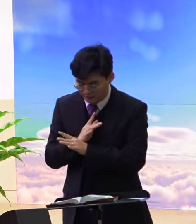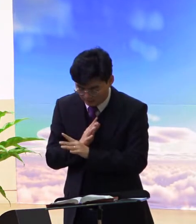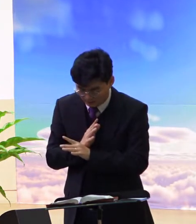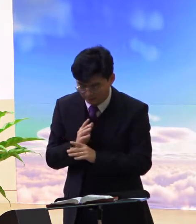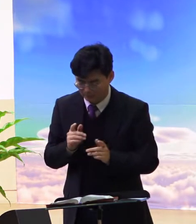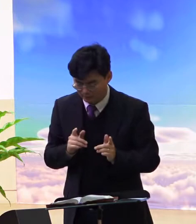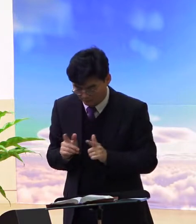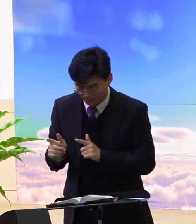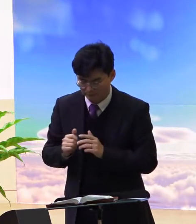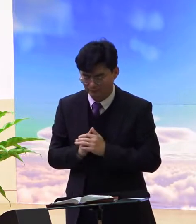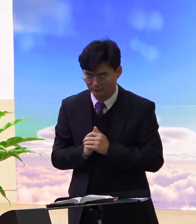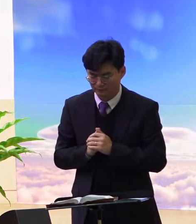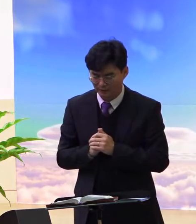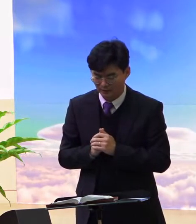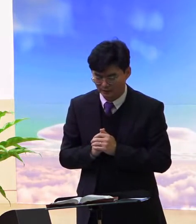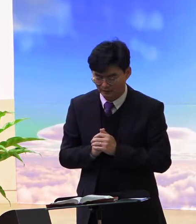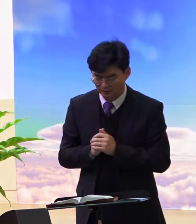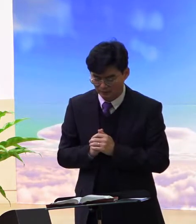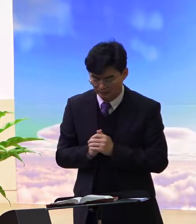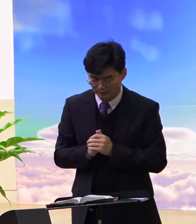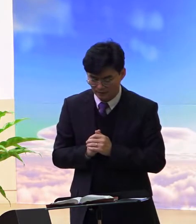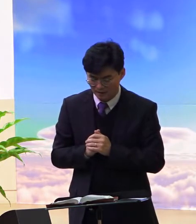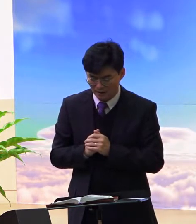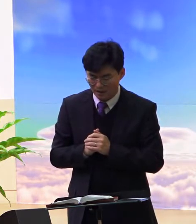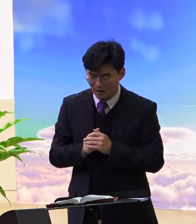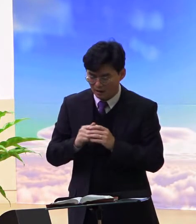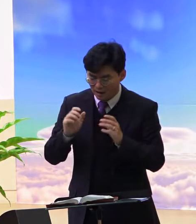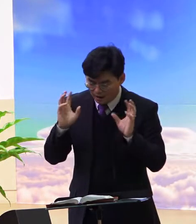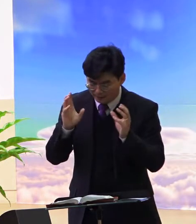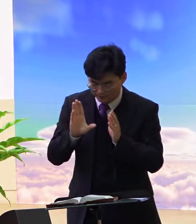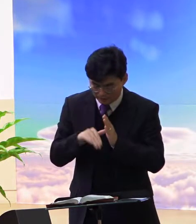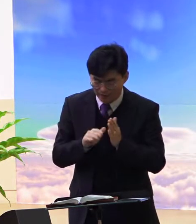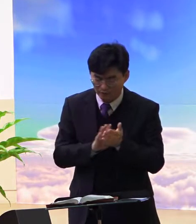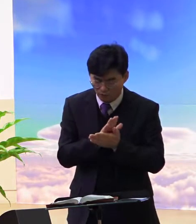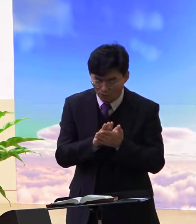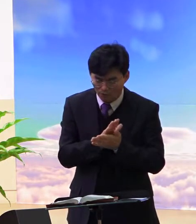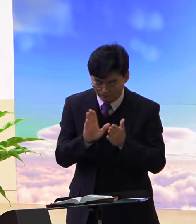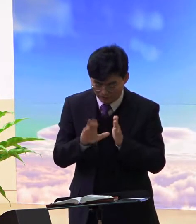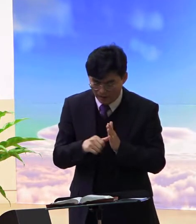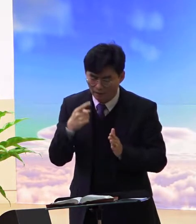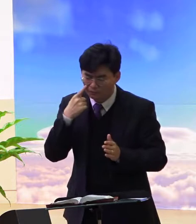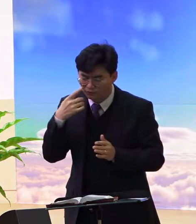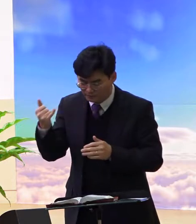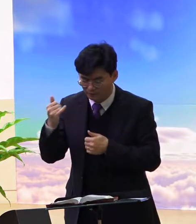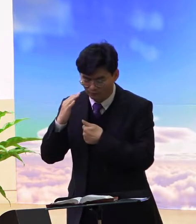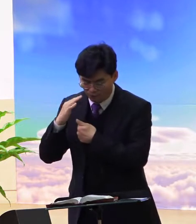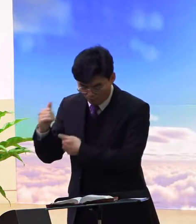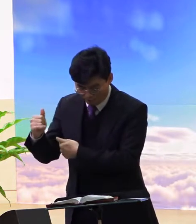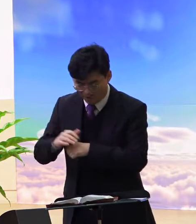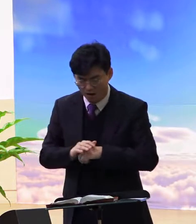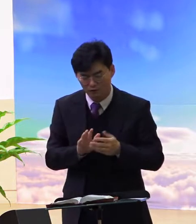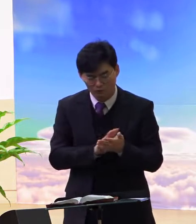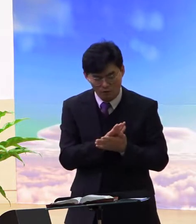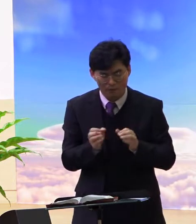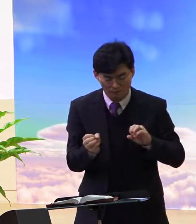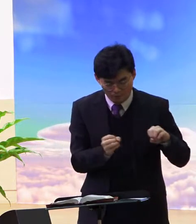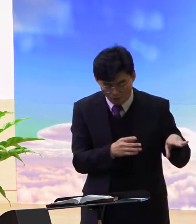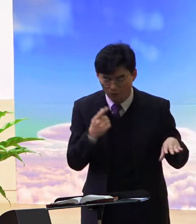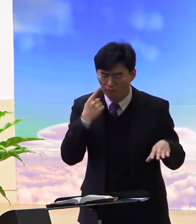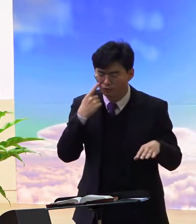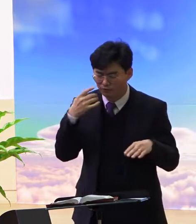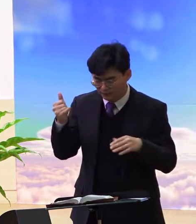따먹기 등을 하다가 밥 먹으러 오라는 어머니의 한마디에 모든 것을 팽개치고 집으로 돌아가듯 주님